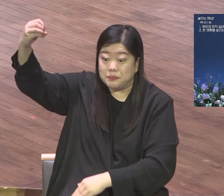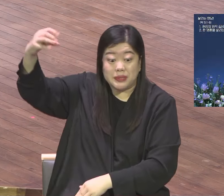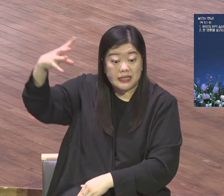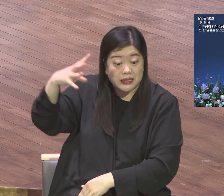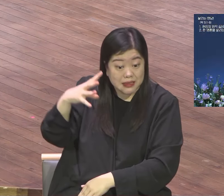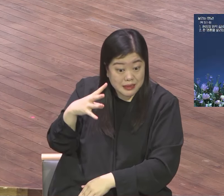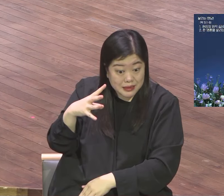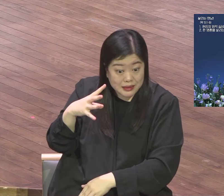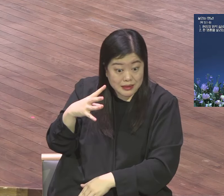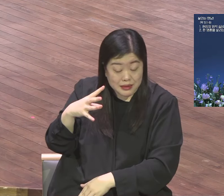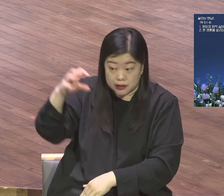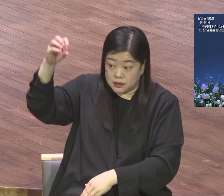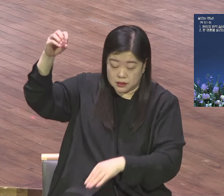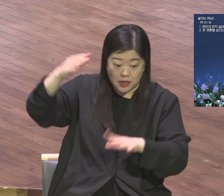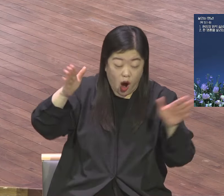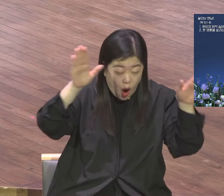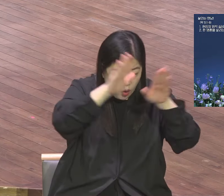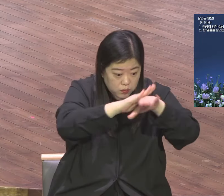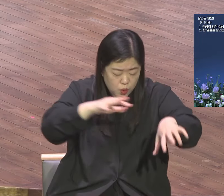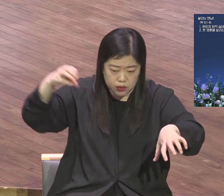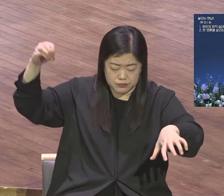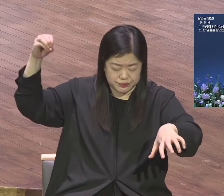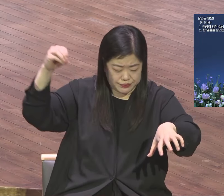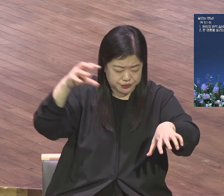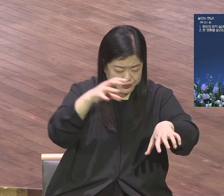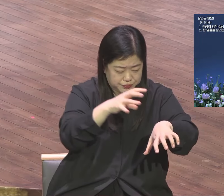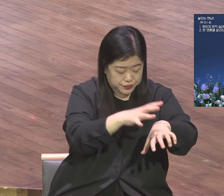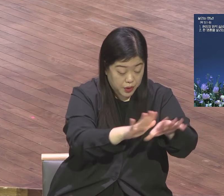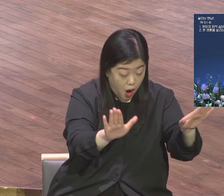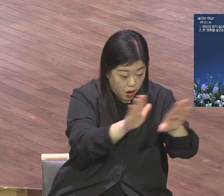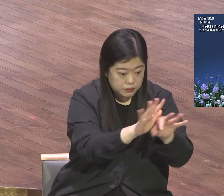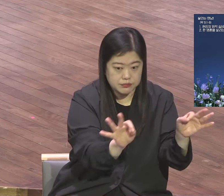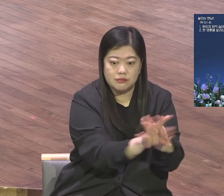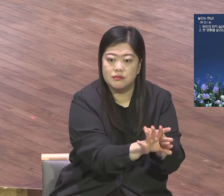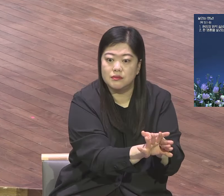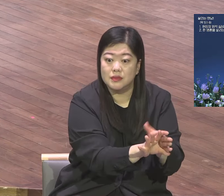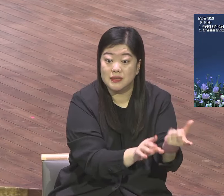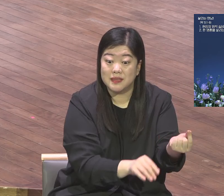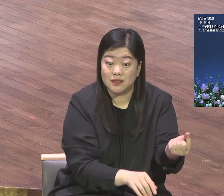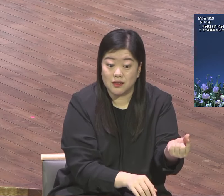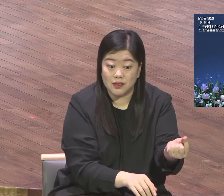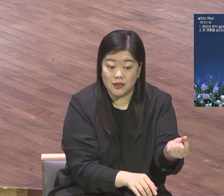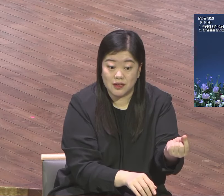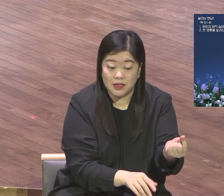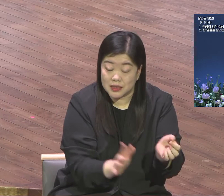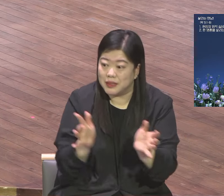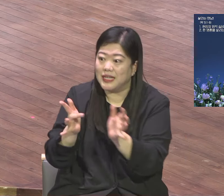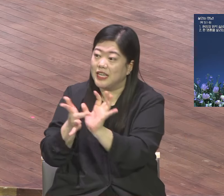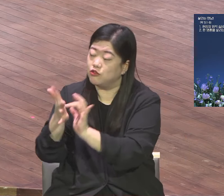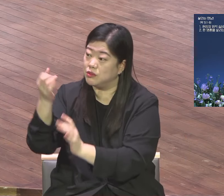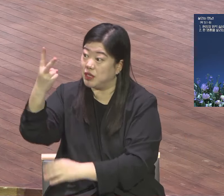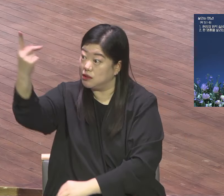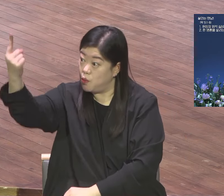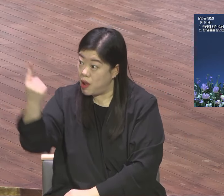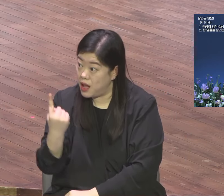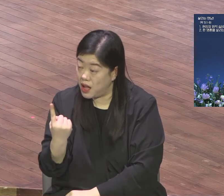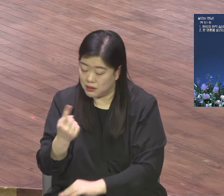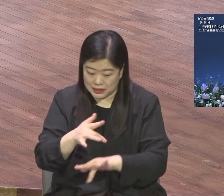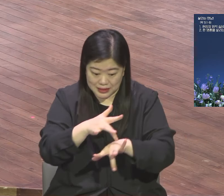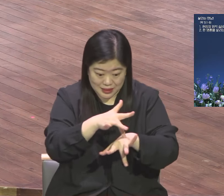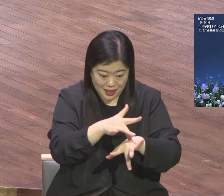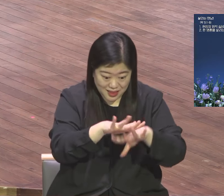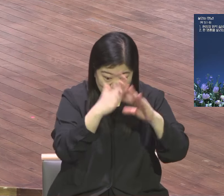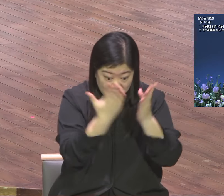물론 그 존재가 사라지는 것은 아니에요. 예수님 다시 오실 때까지 활동합니다. 그래서